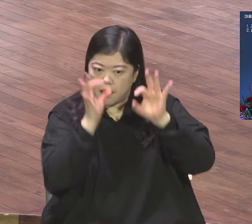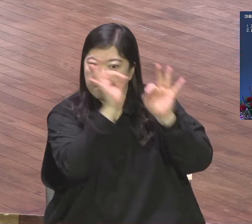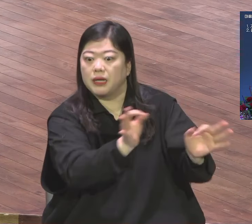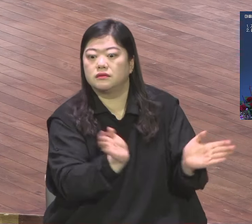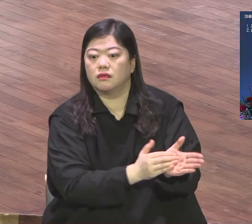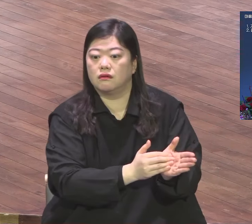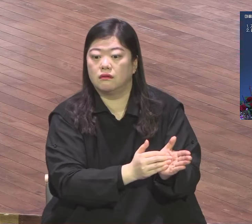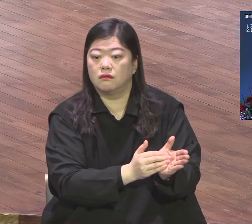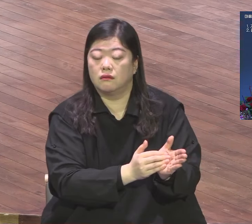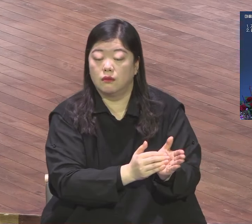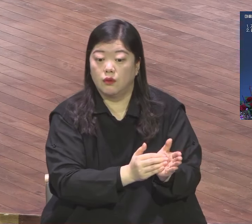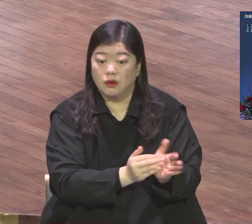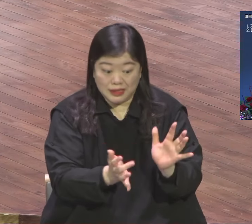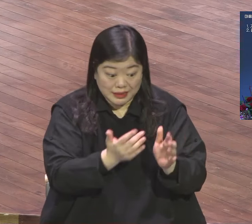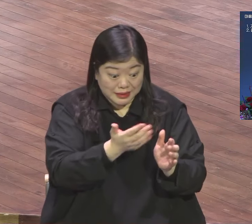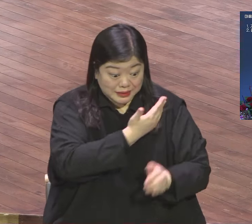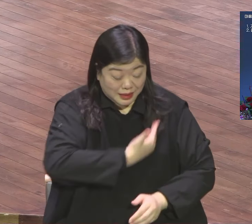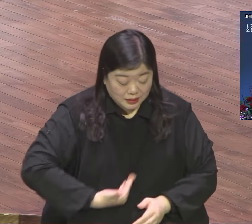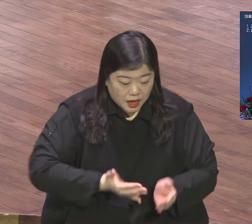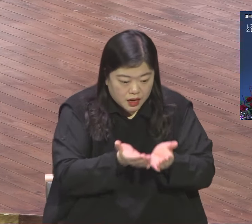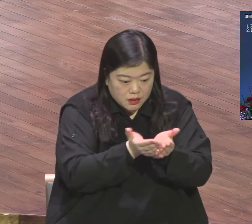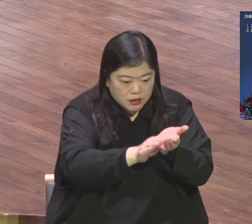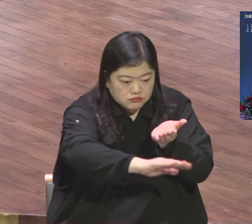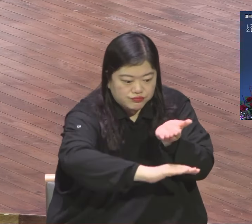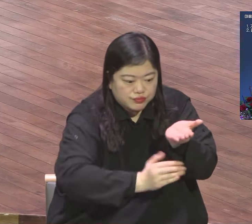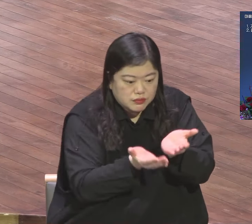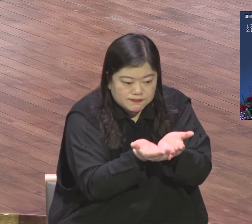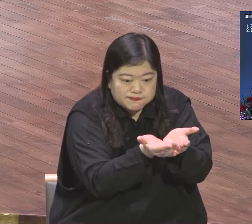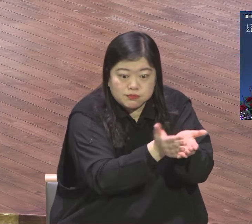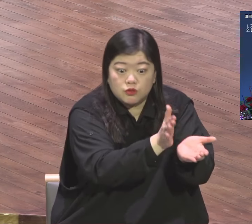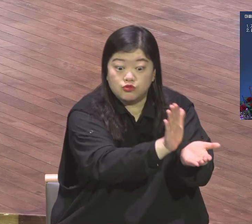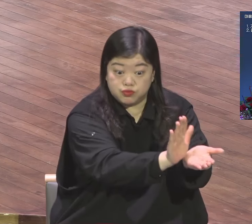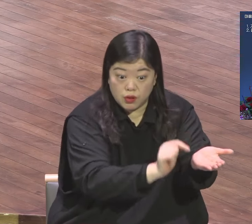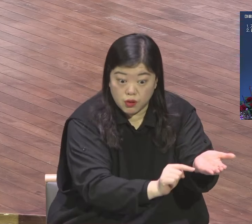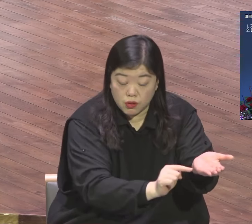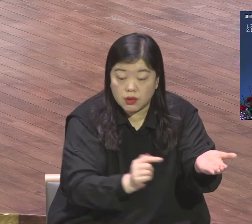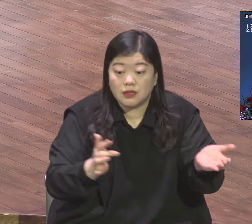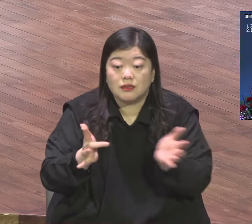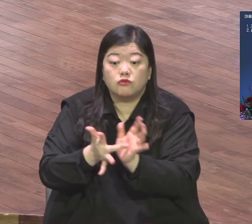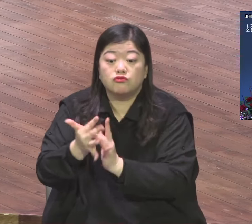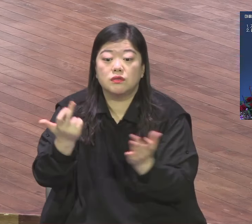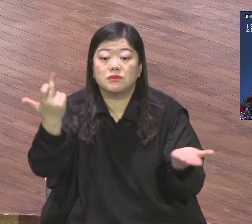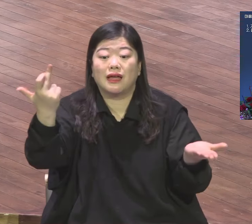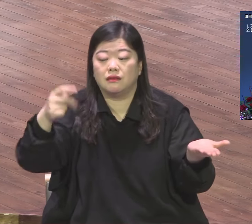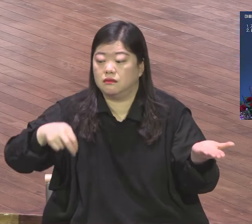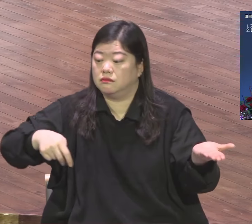산에서 기도하시며 계시는데 제자들의 상황을 다 알고 계세요.